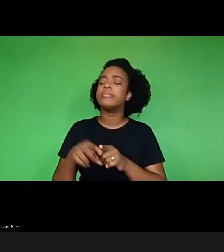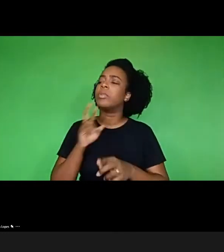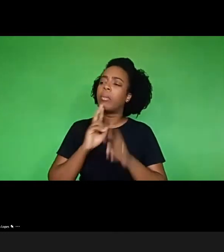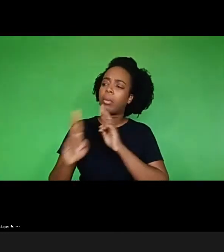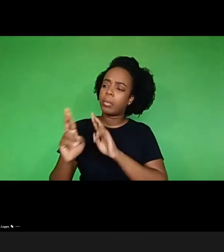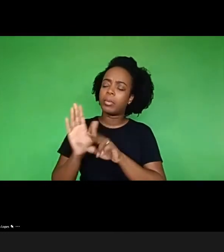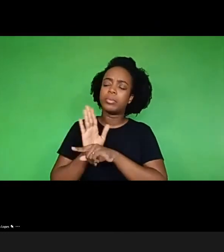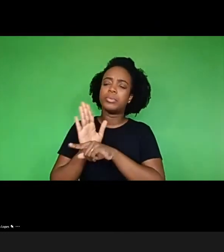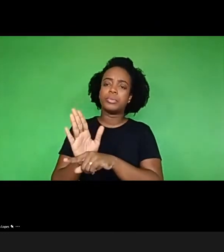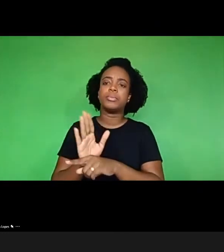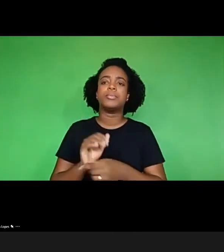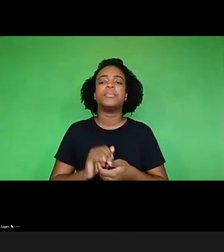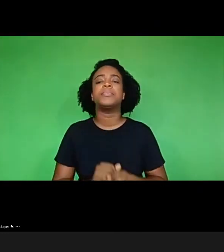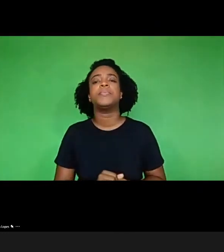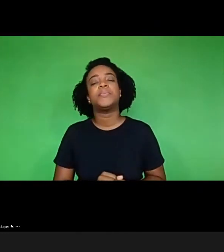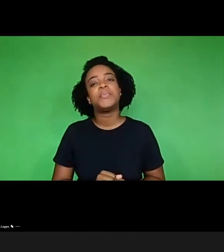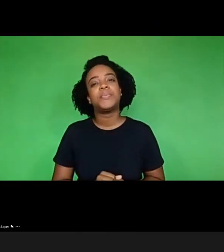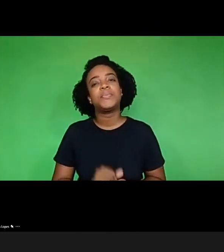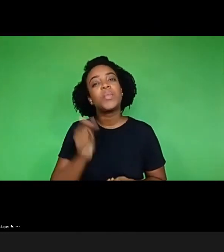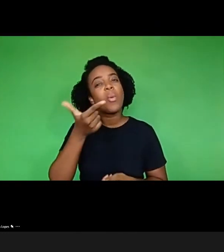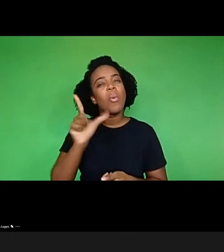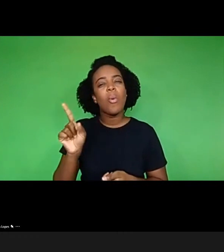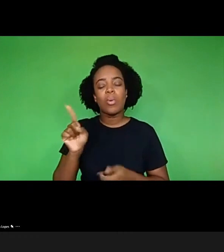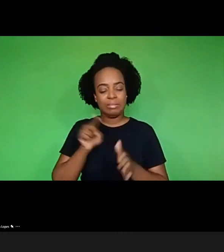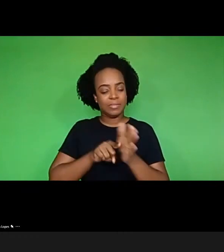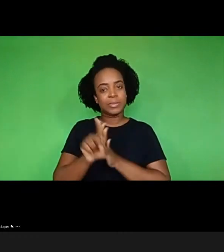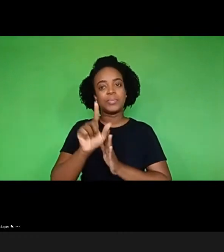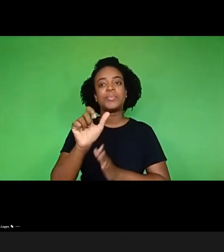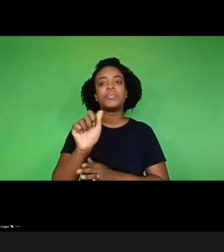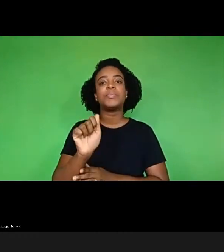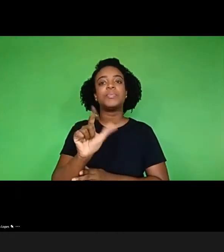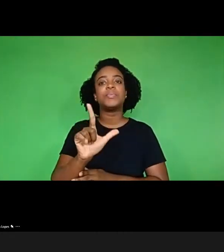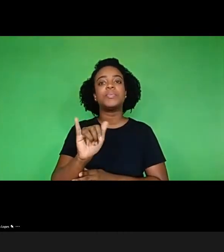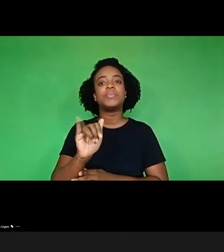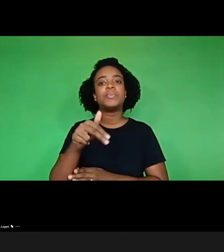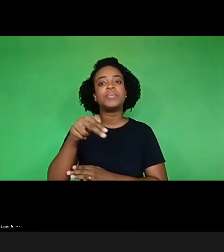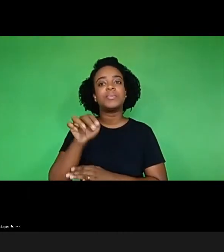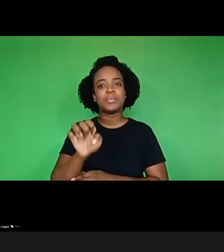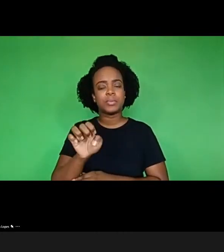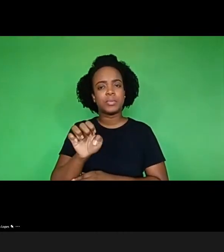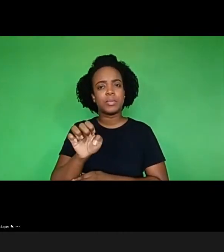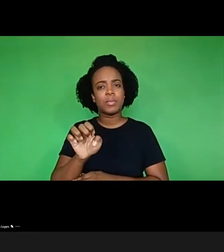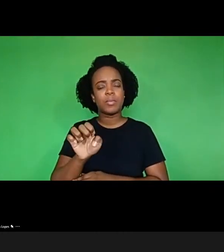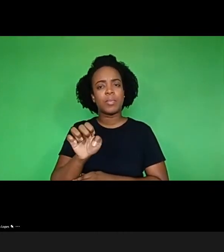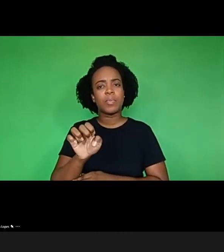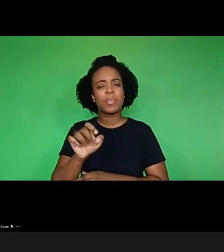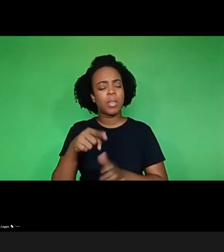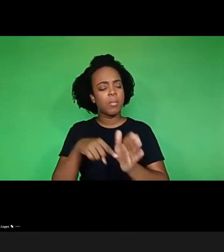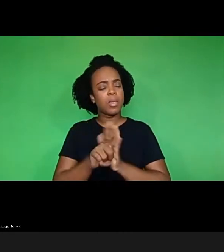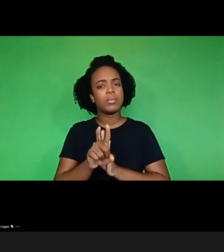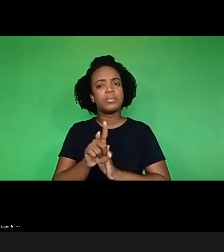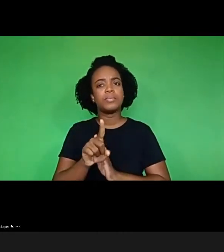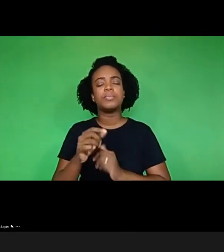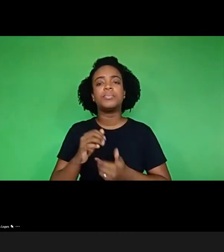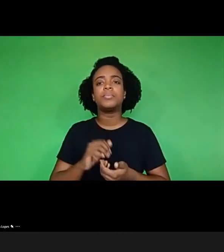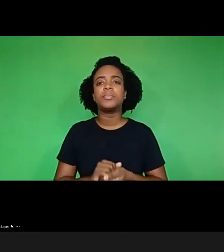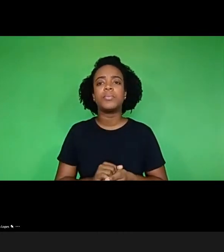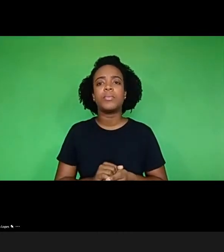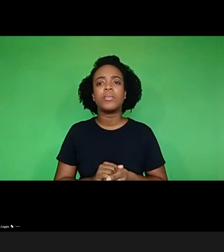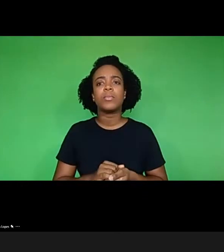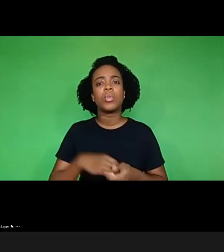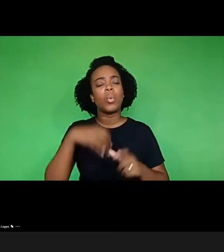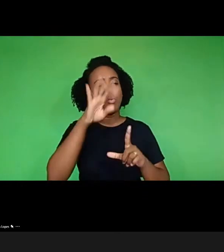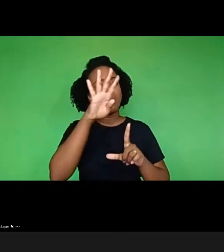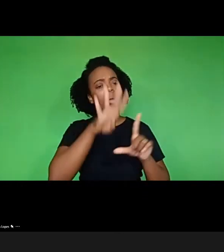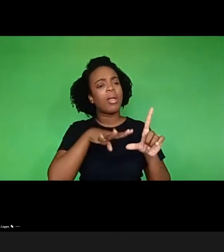Próxima pergunta. Aline fala assim, terá meio que um calendário com as